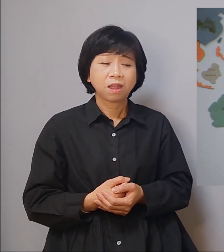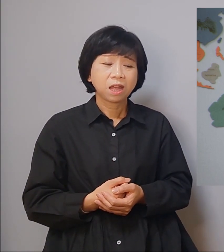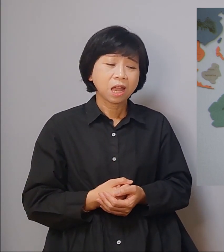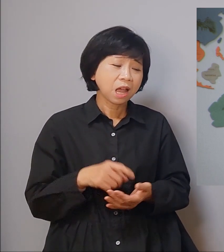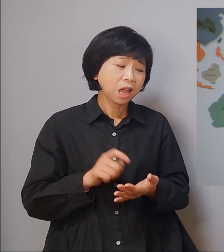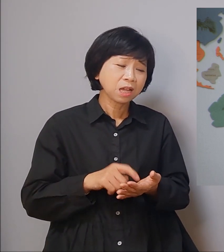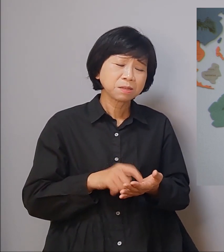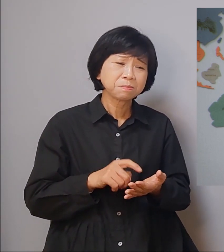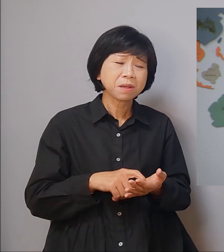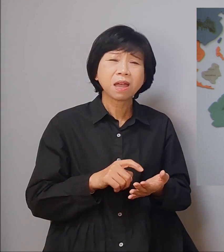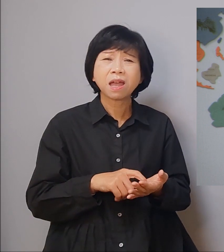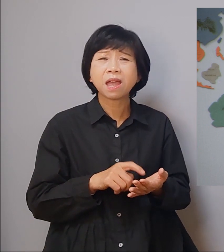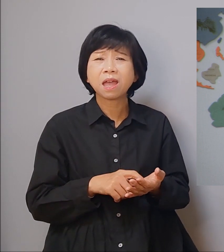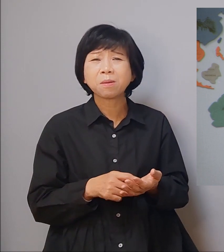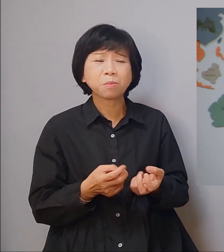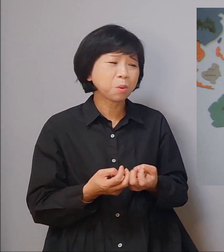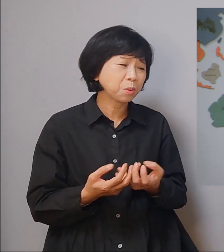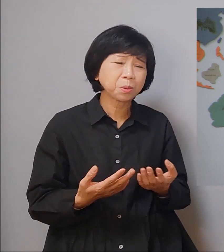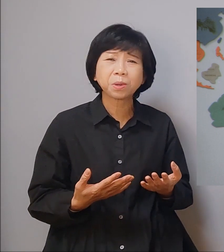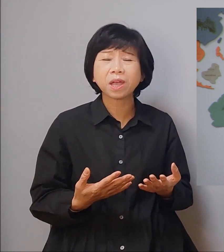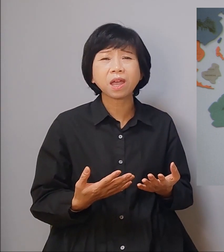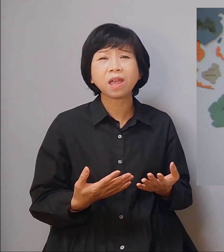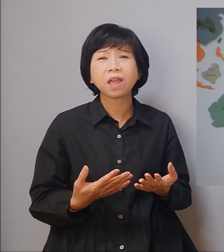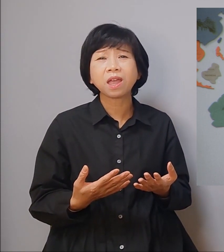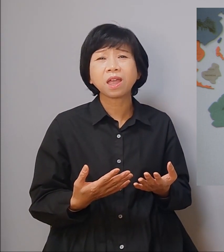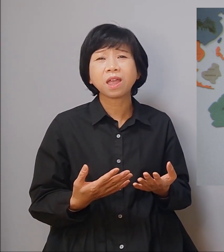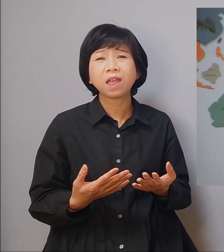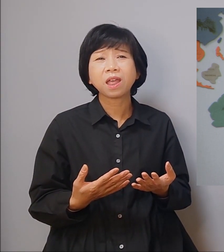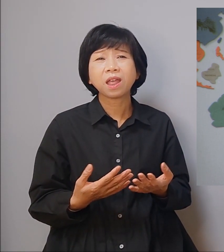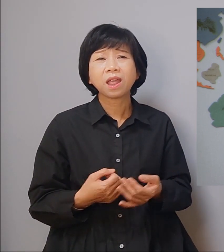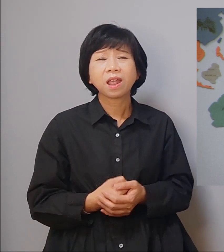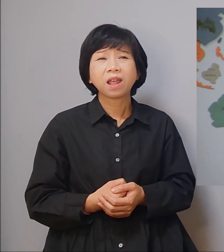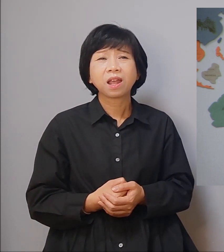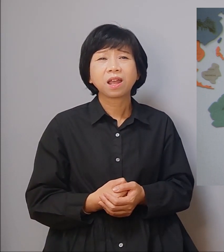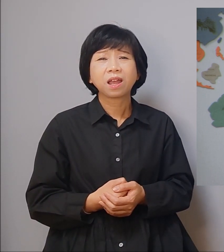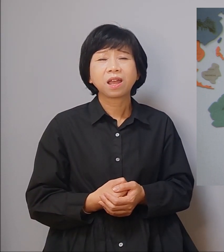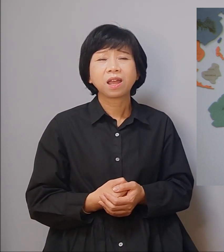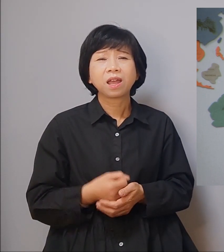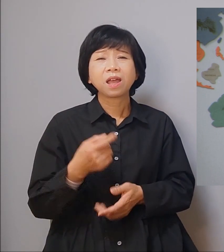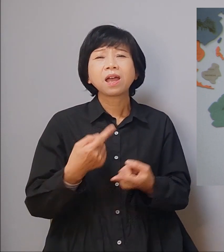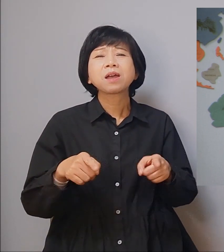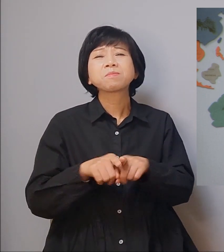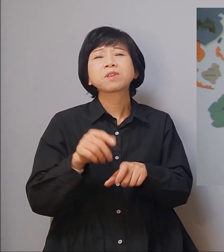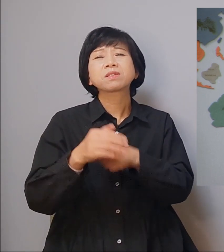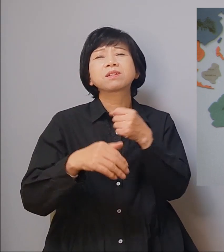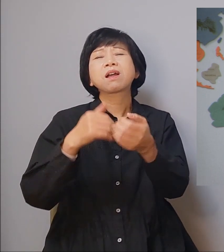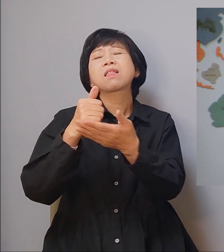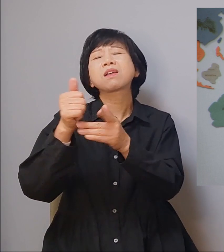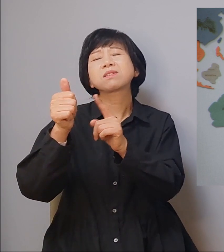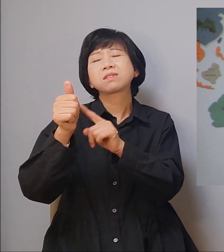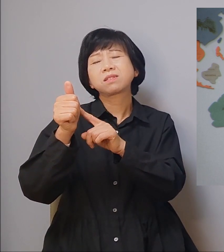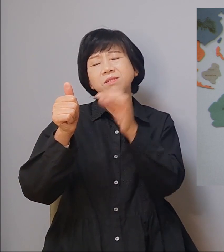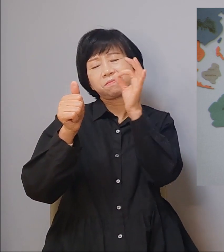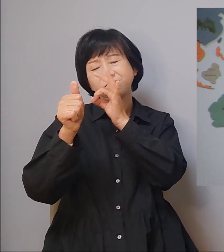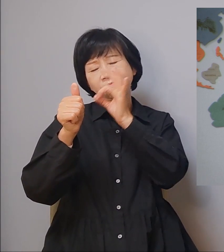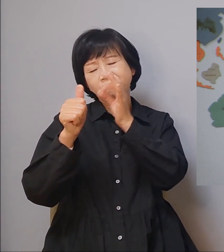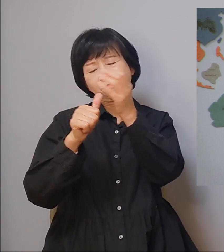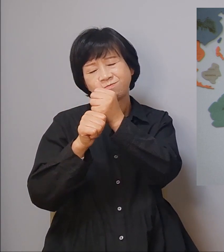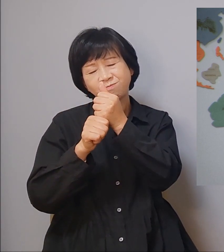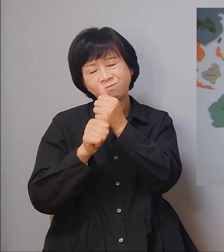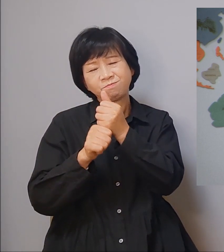상황이 달라지지 않을 수 있습니다. 그래도 그 안에 함께 계신 하나님을 찾으려고 해야 될